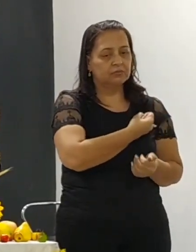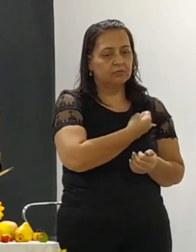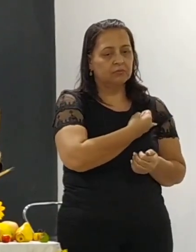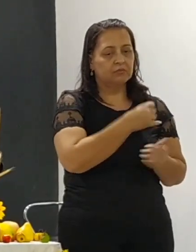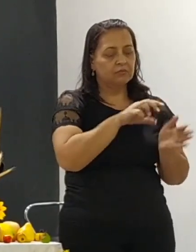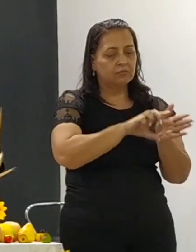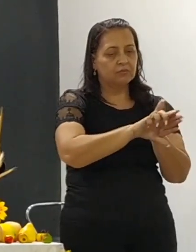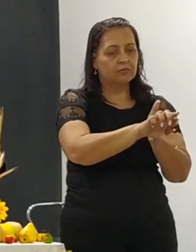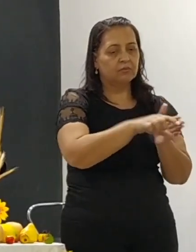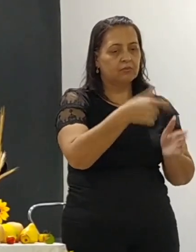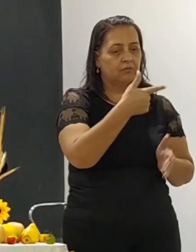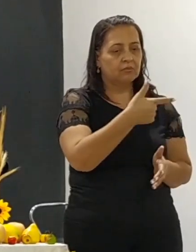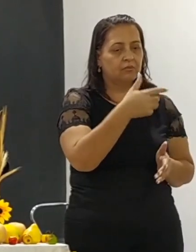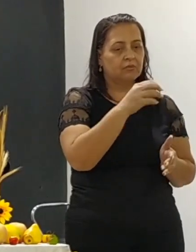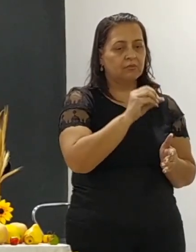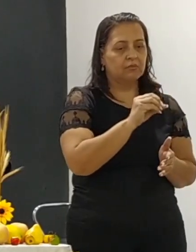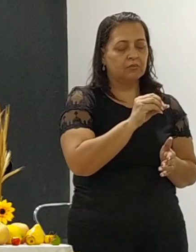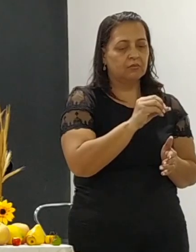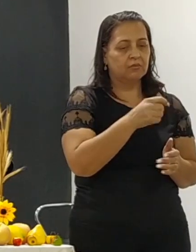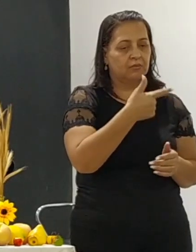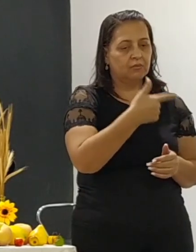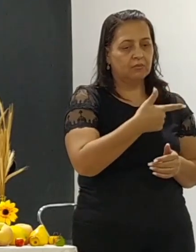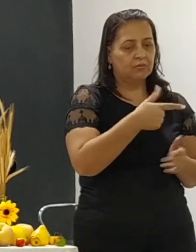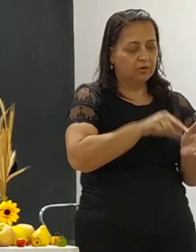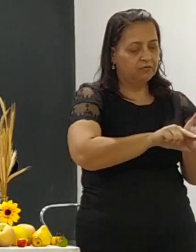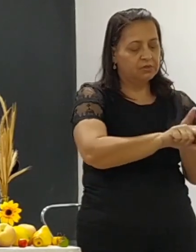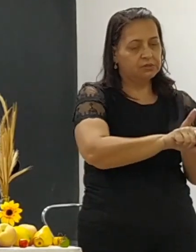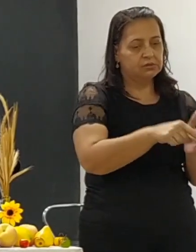capítulo 20, de 21 a 22.